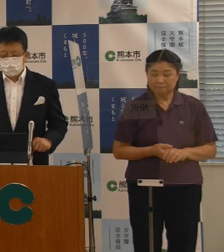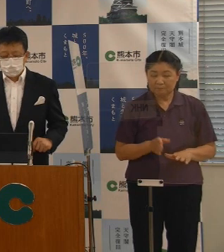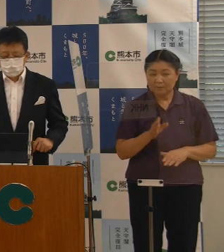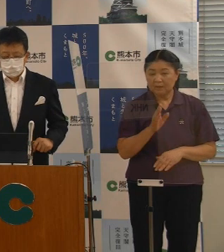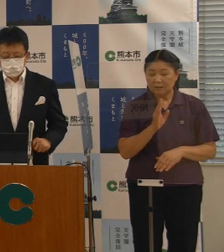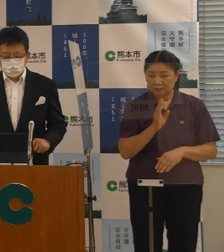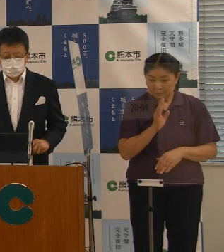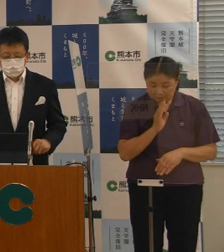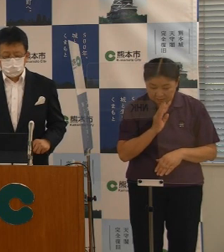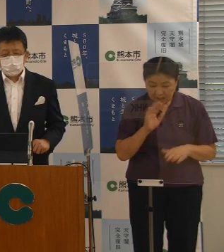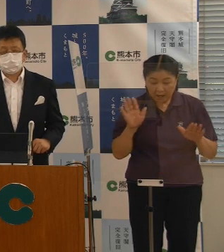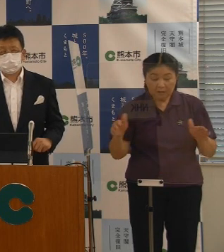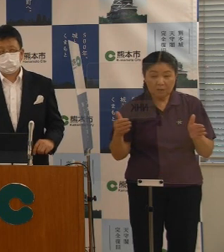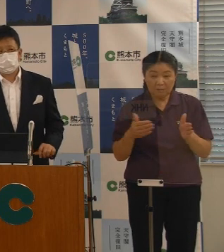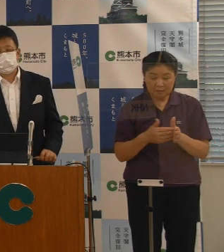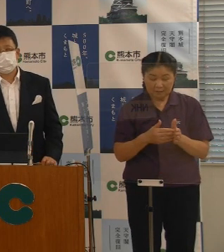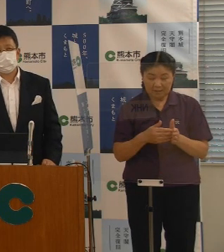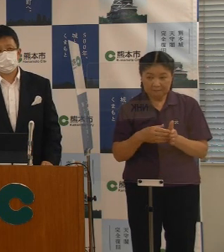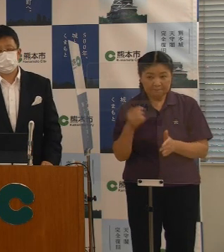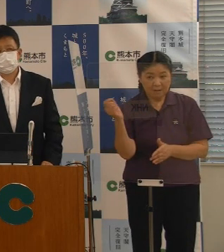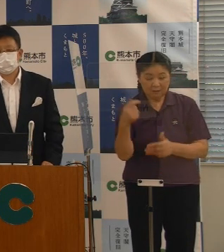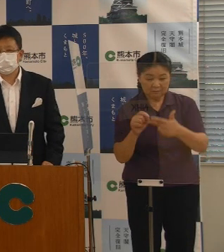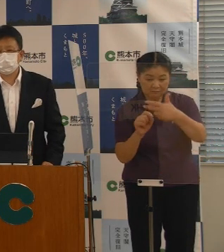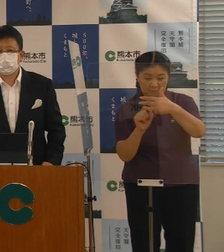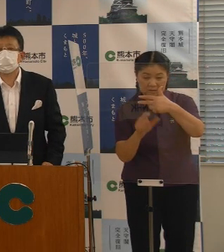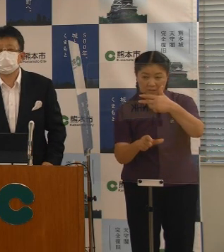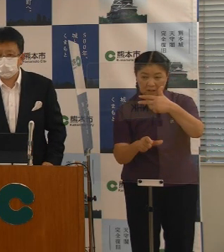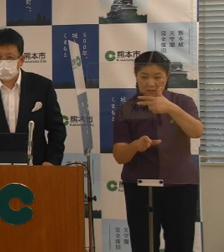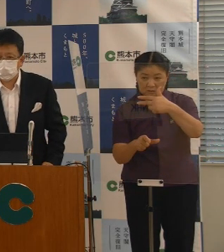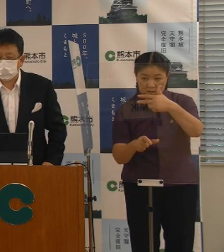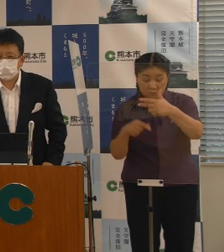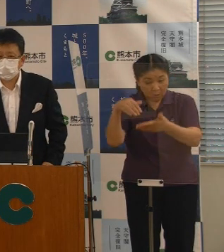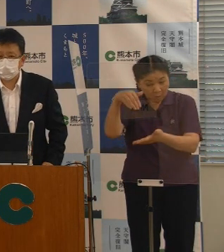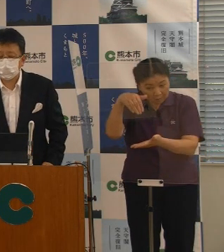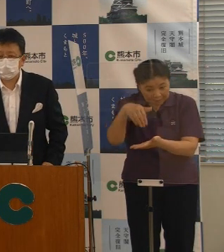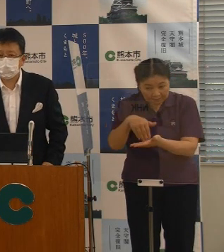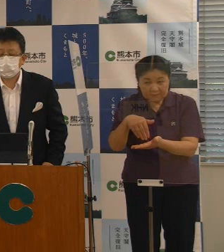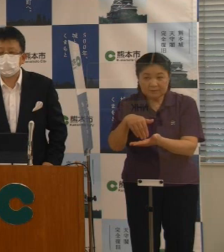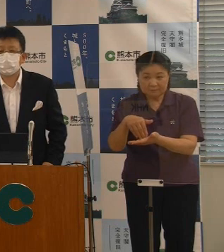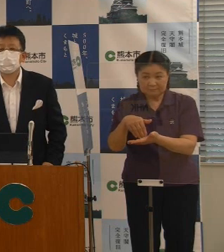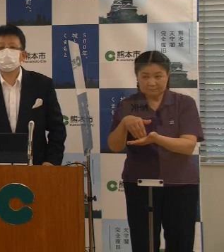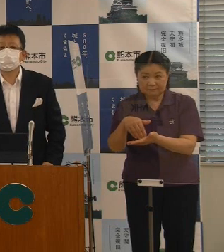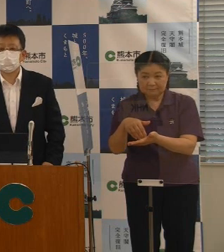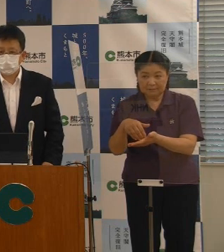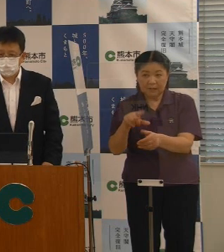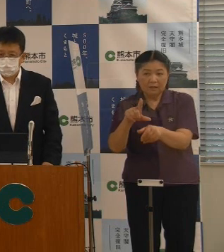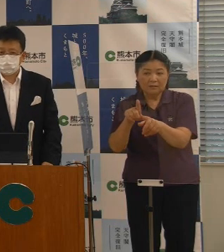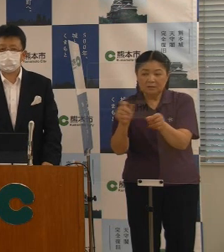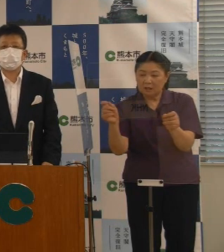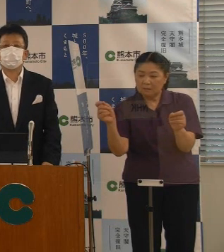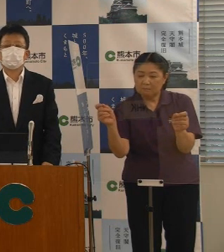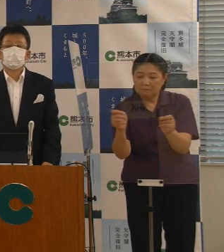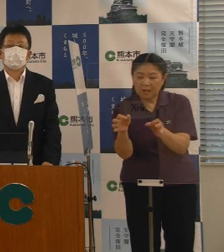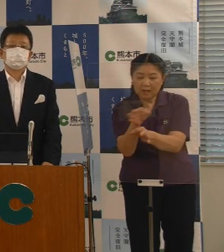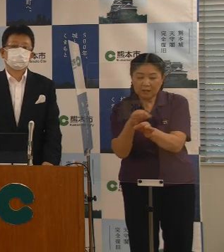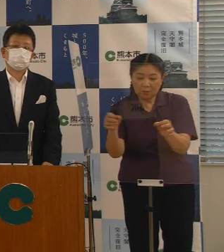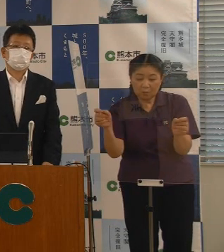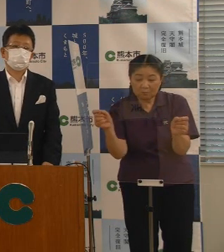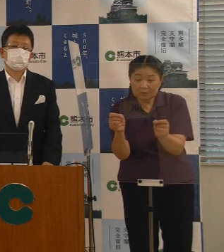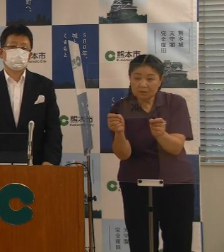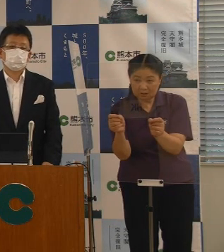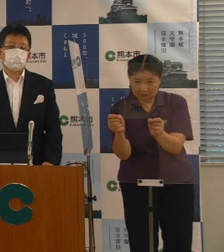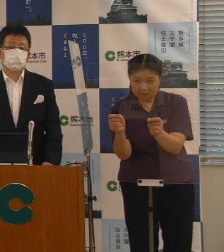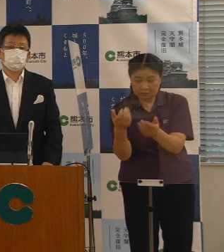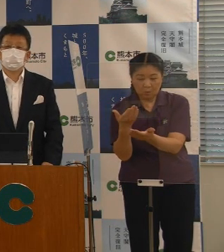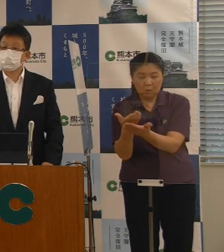実際にですね、まあ、これまで早く、7月の下旬からですね、時短の要請でありますとか、それ